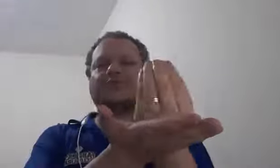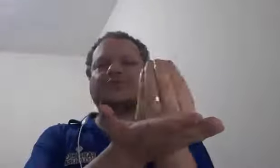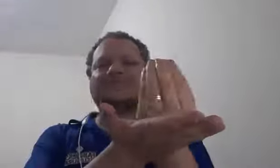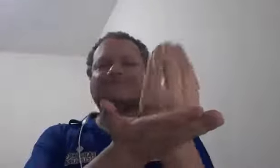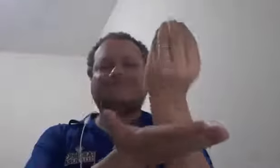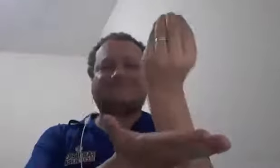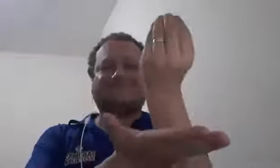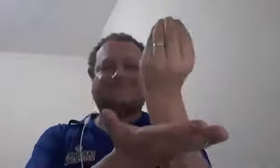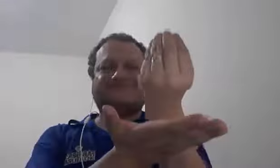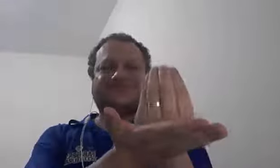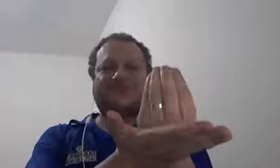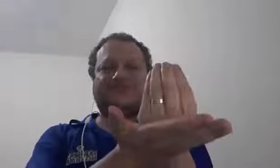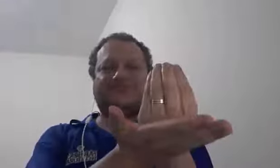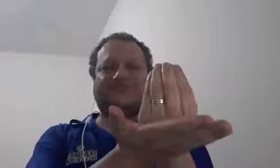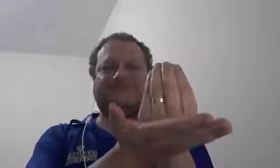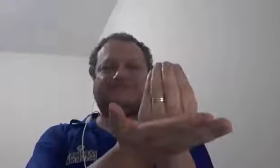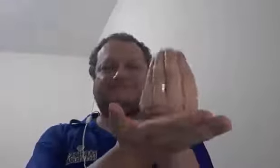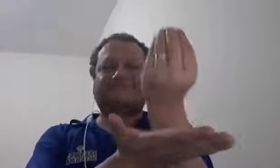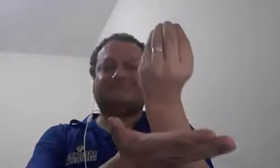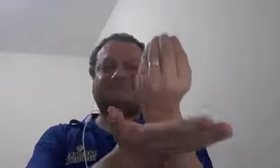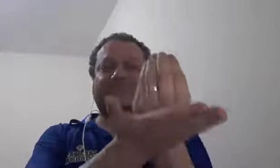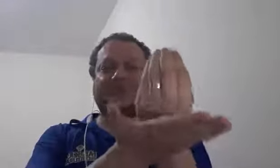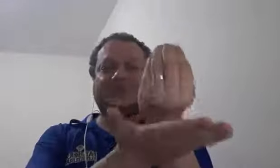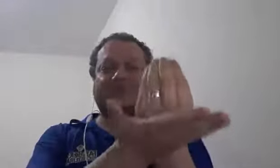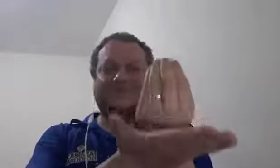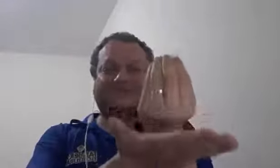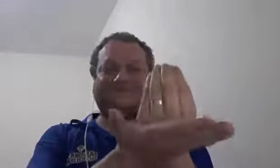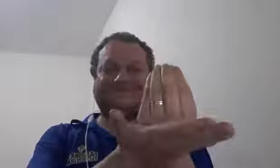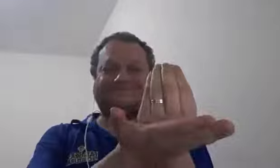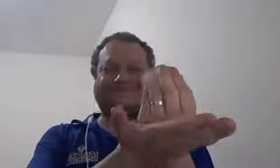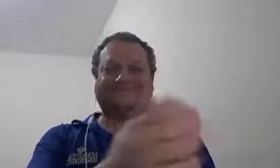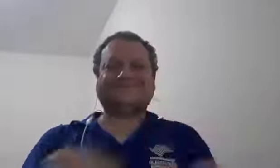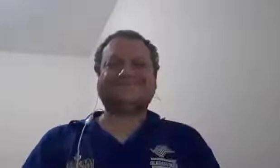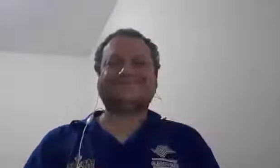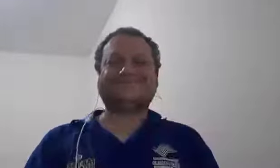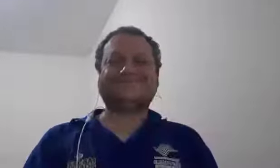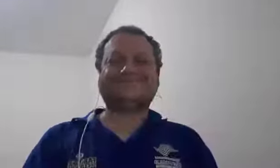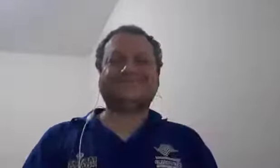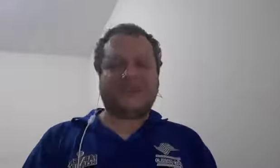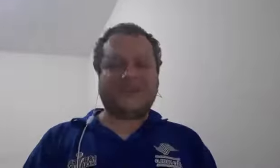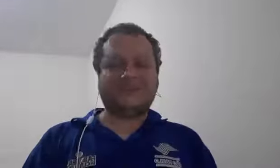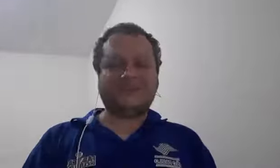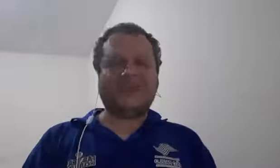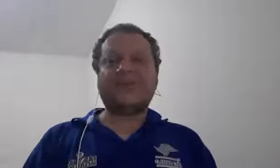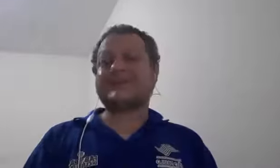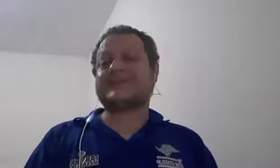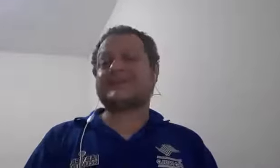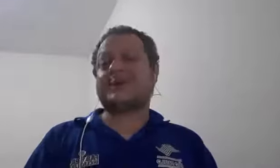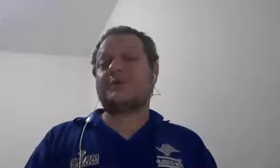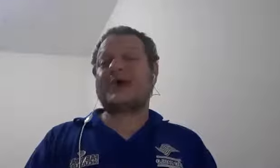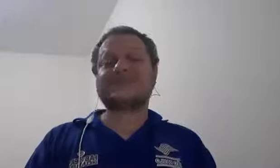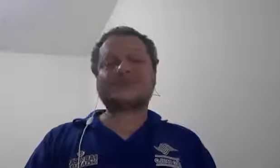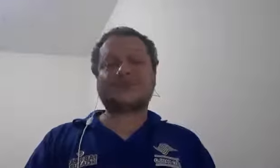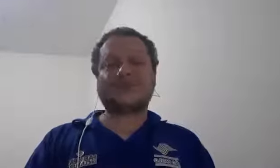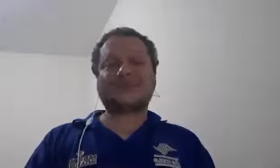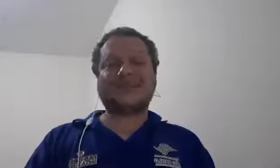Tucuruvi. Tucuruvi. Tucuruvi. Ok, pessoal, essas são as estações da